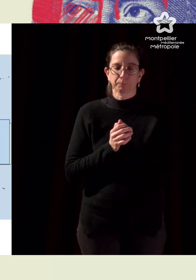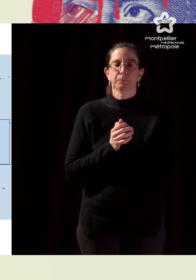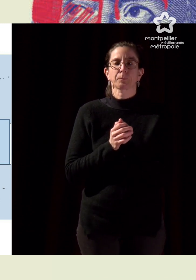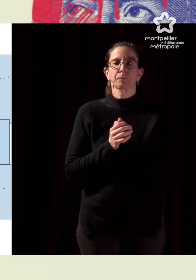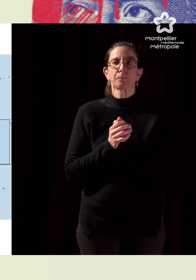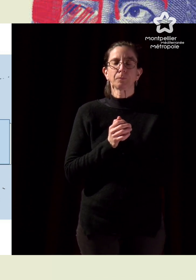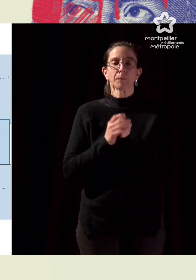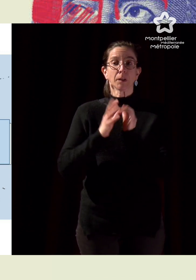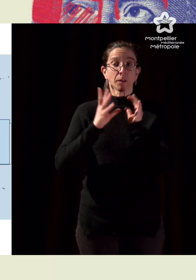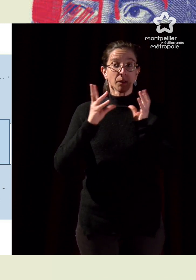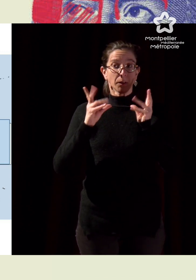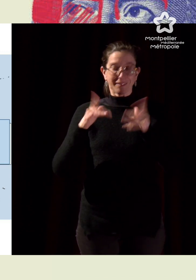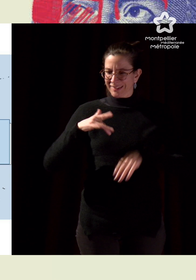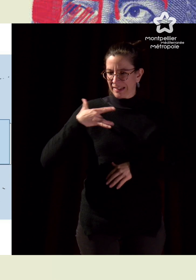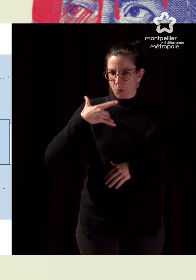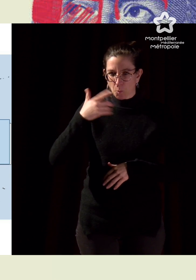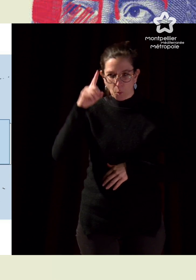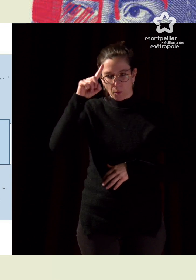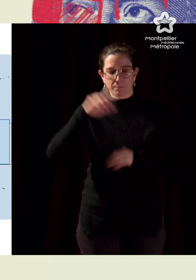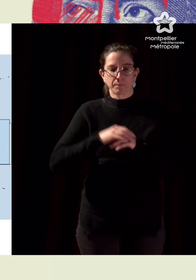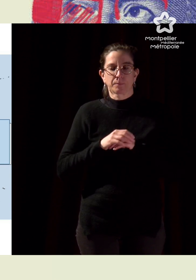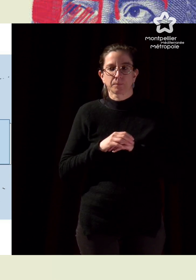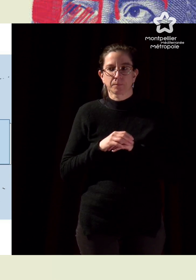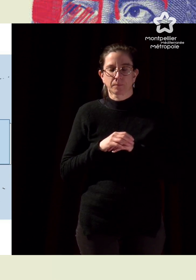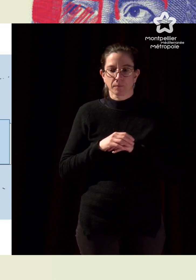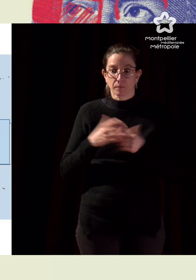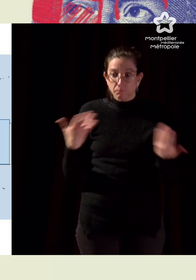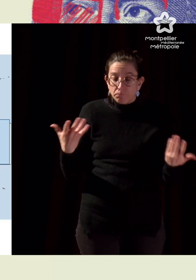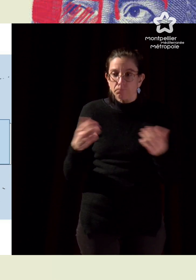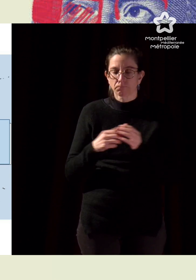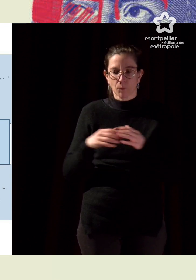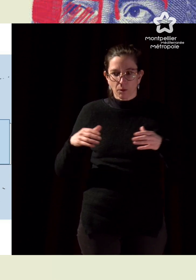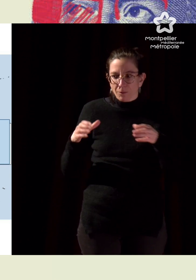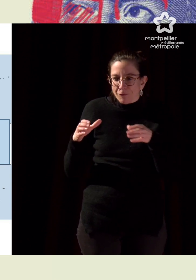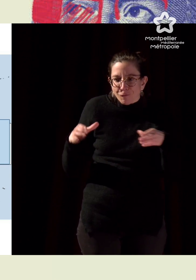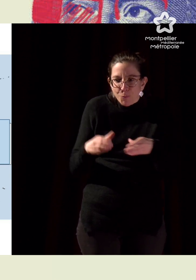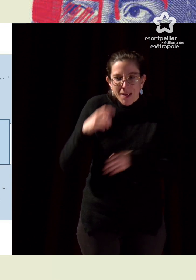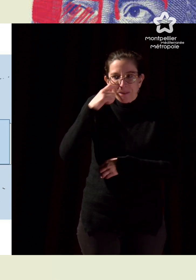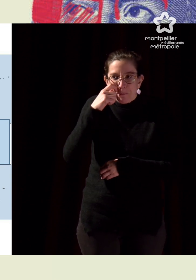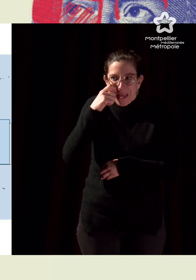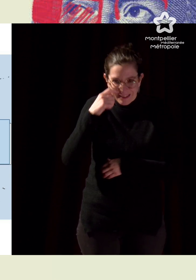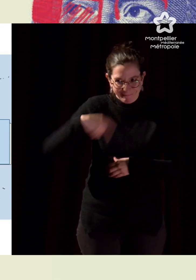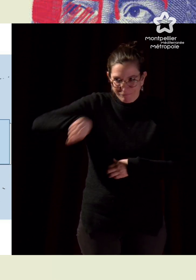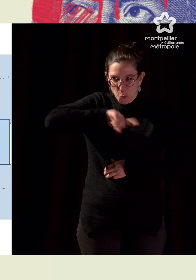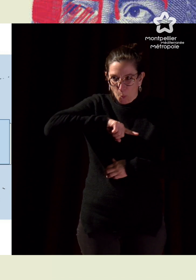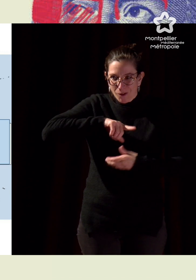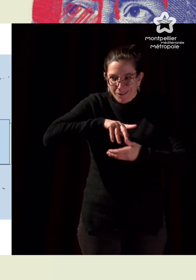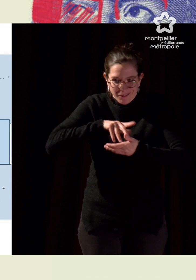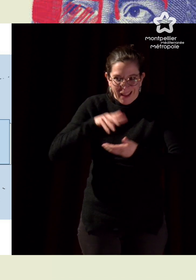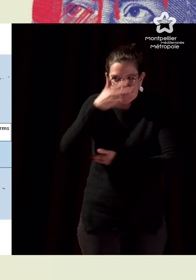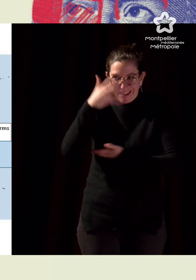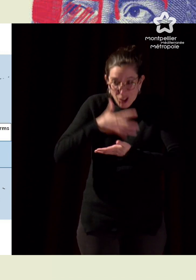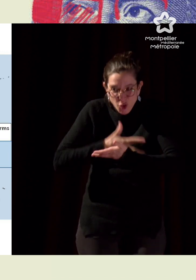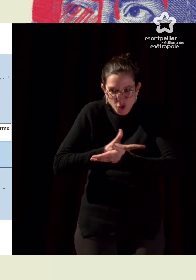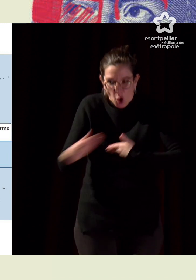Et donc, ce qu'il y a d'intéressant quand quand notre espèce sort d'Afrique il y a environ 70 000